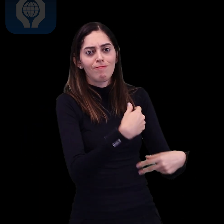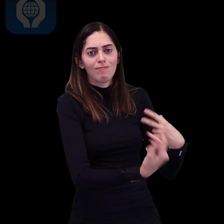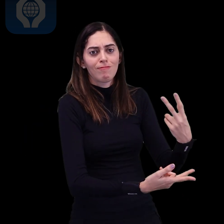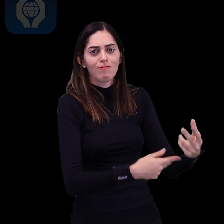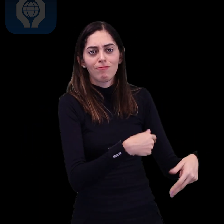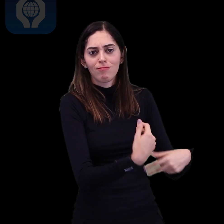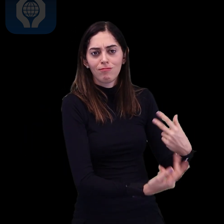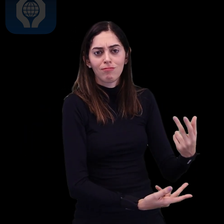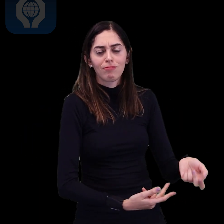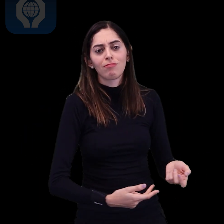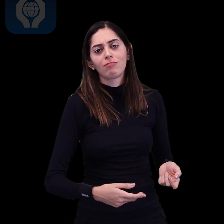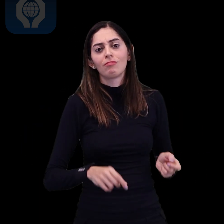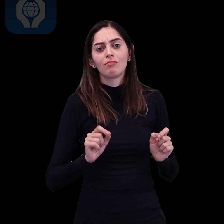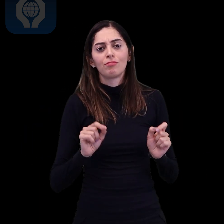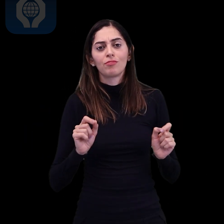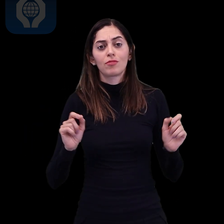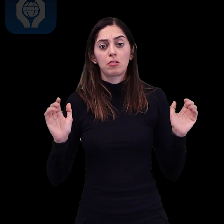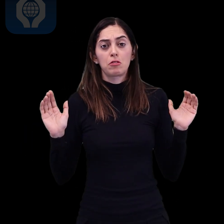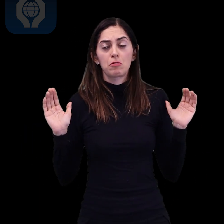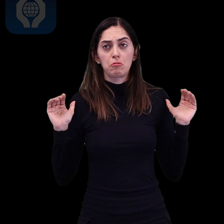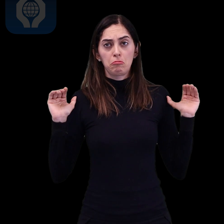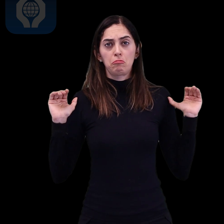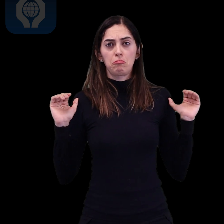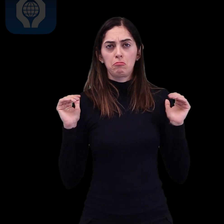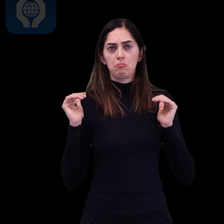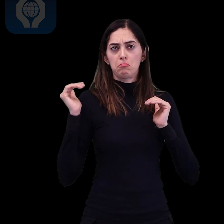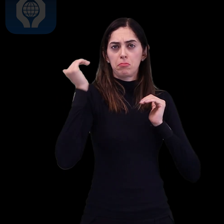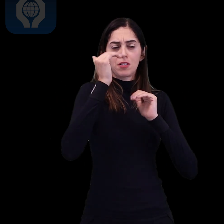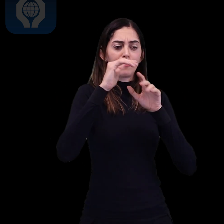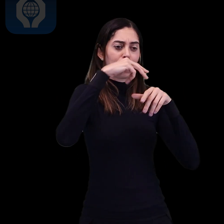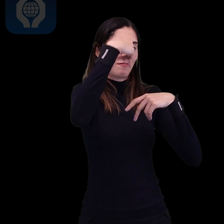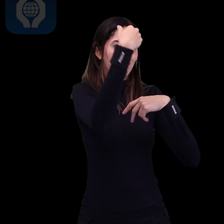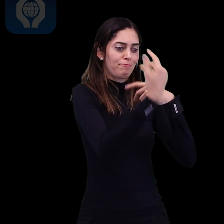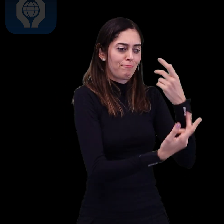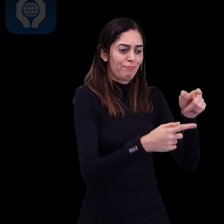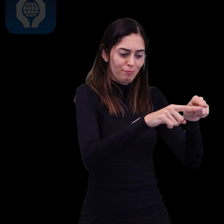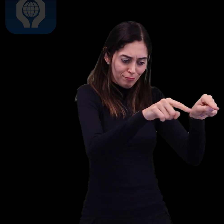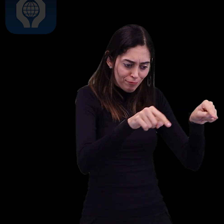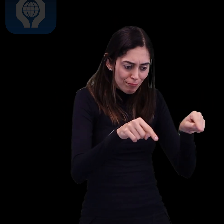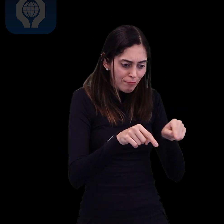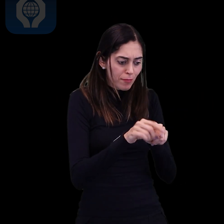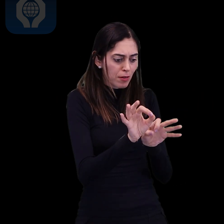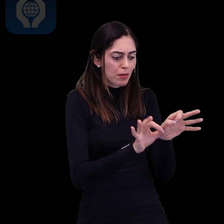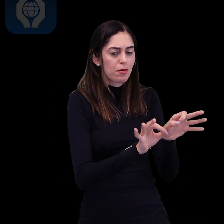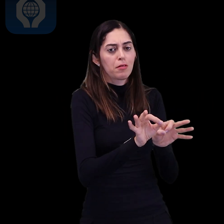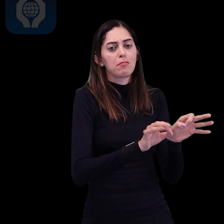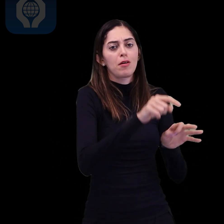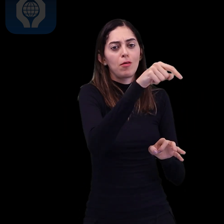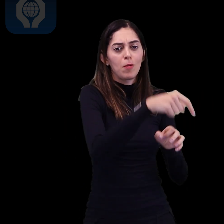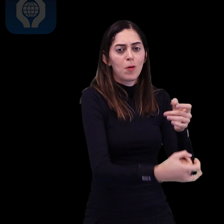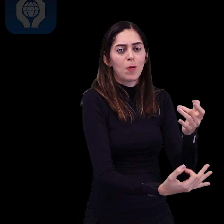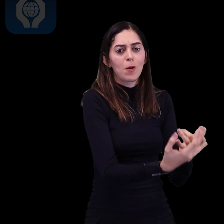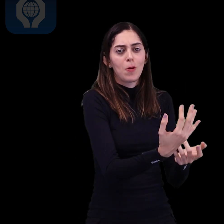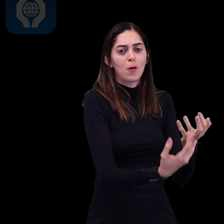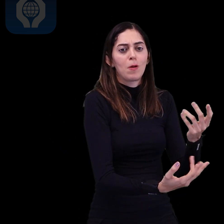Deus, removidos de suas posições no céu, e Deus preparou um lugar terrível, castigo onde os colocará para